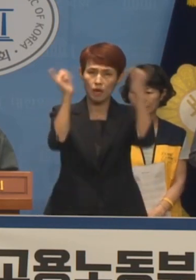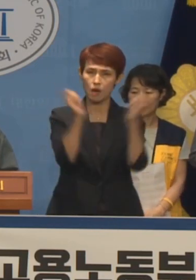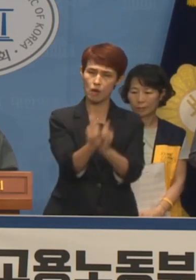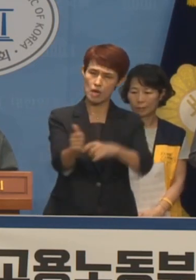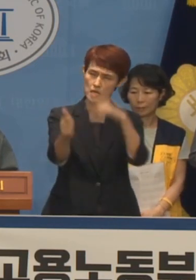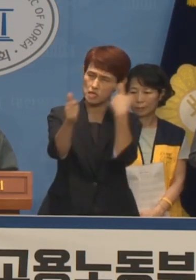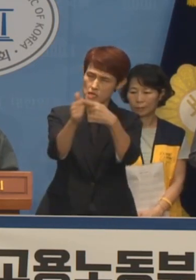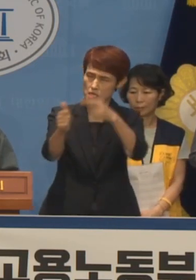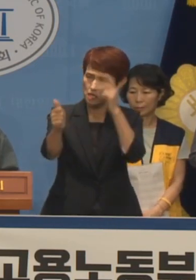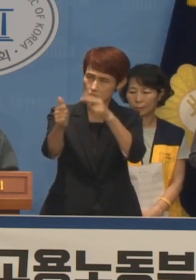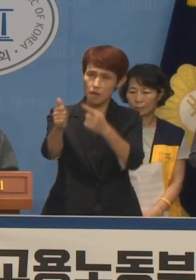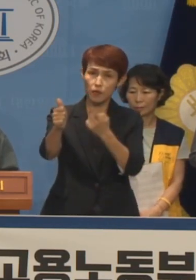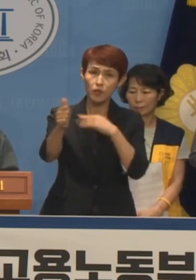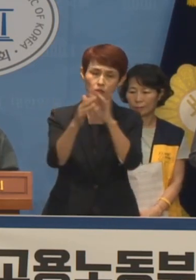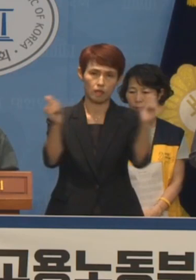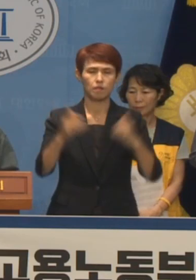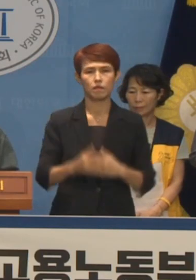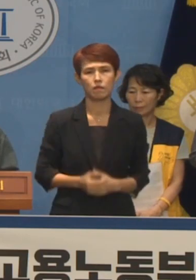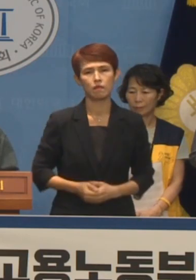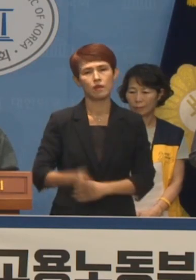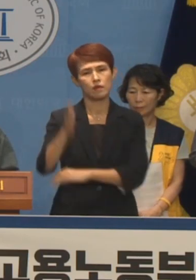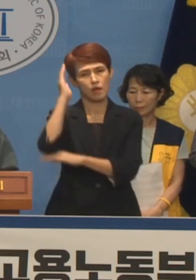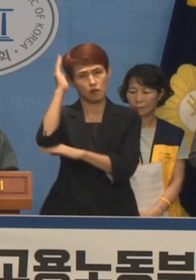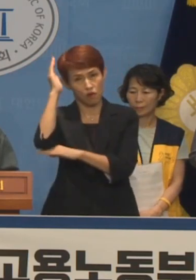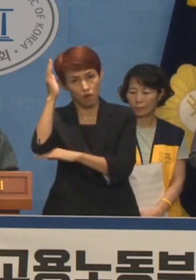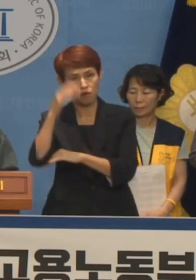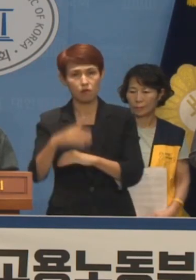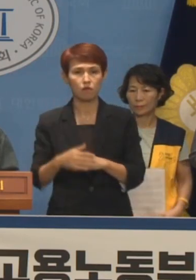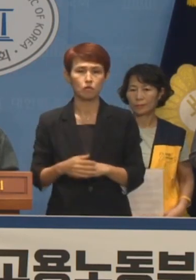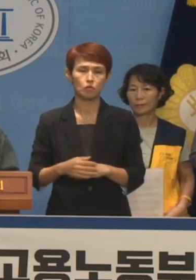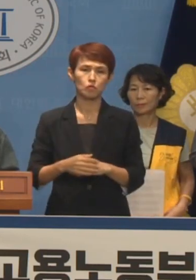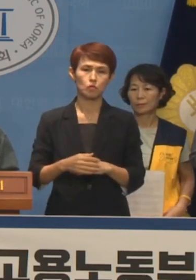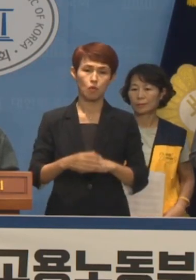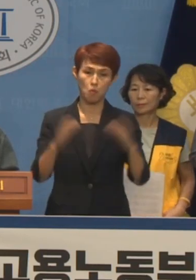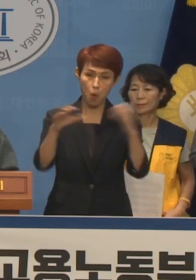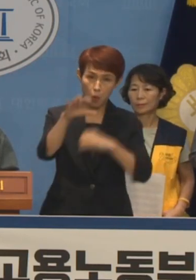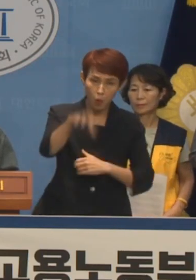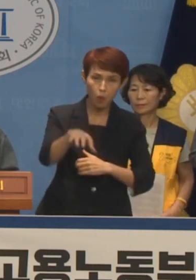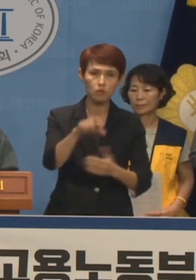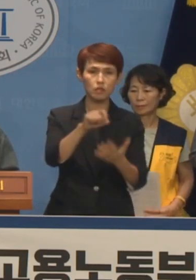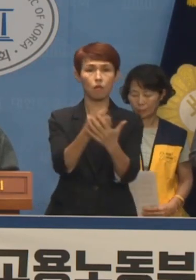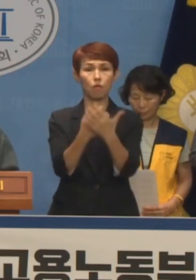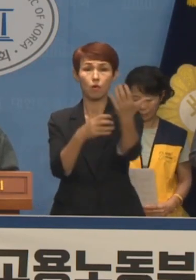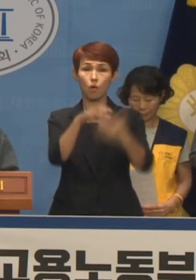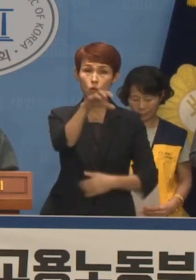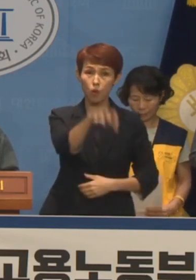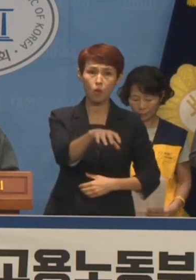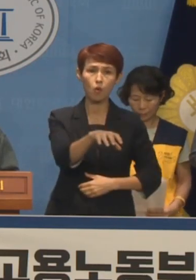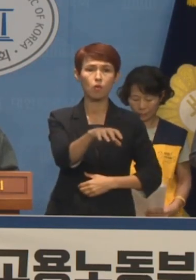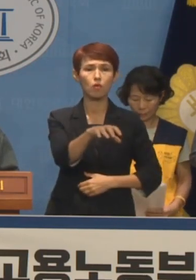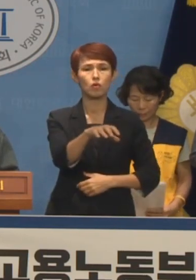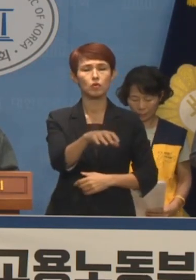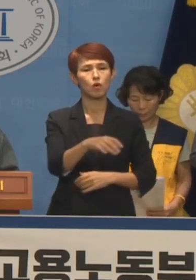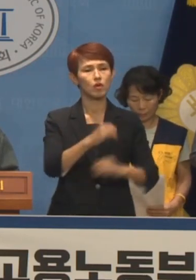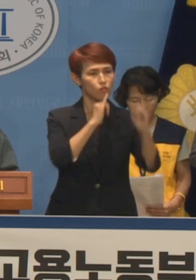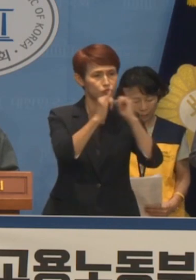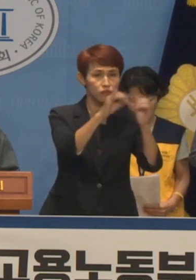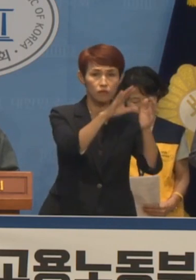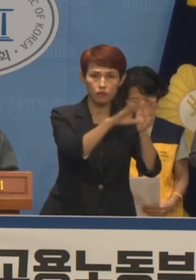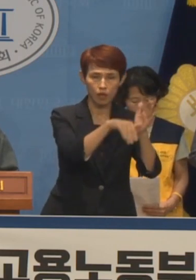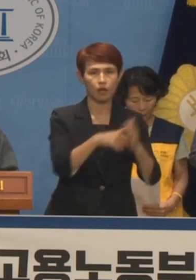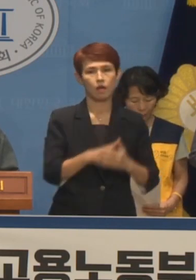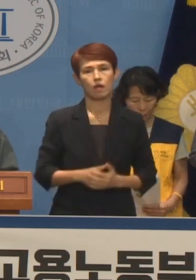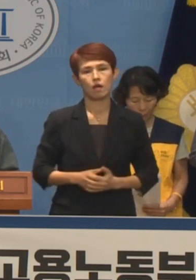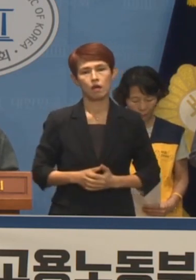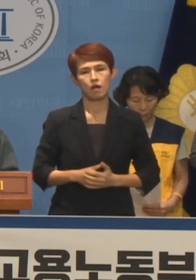있는 인물입니다. 강연장에서, 조찬회에서, 기자회견장에서, 시장 후보 인터뷰에서